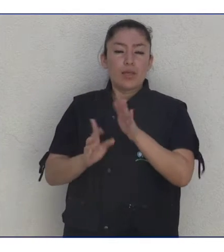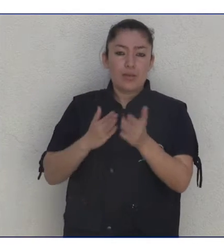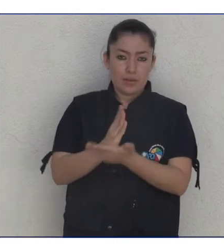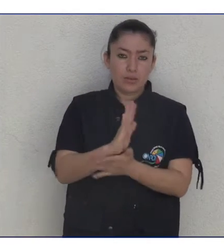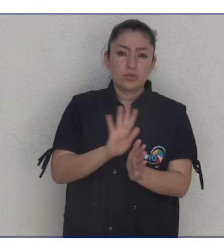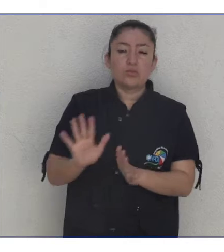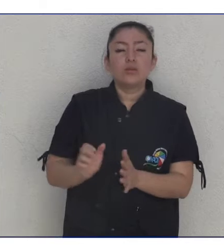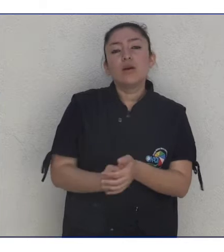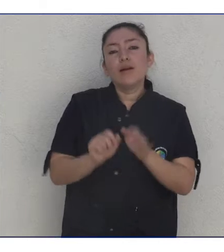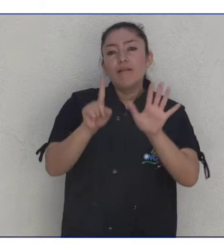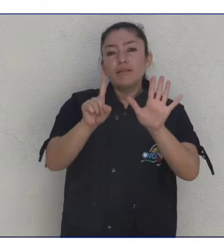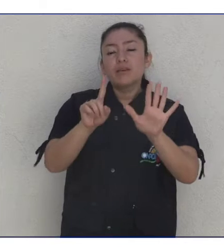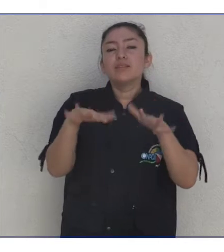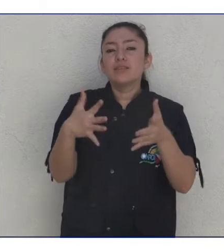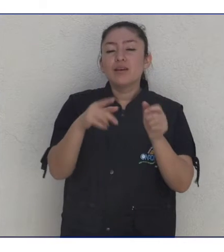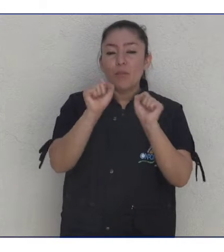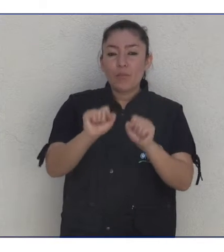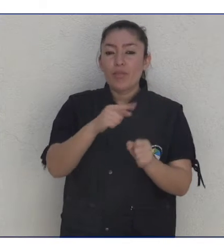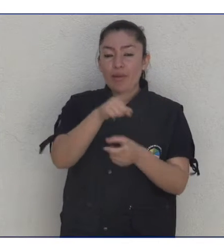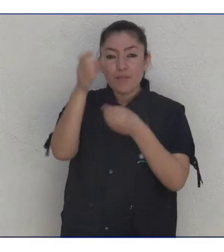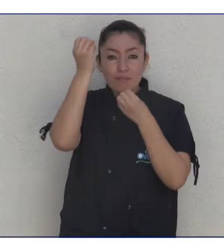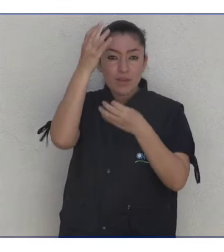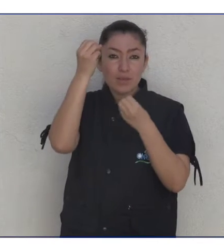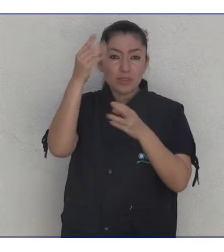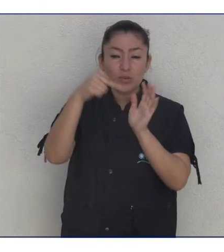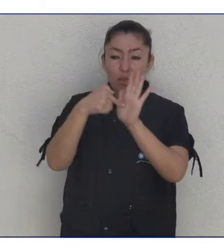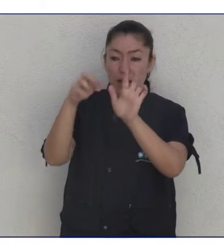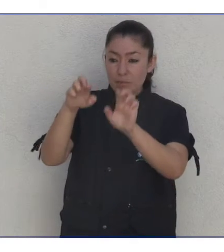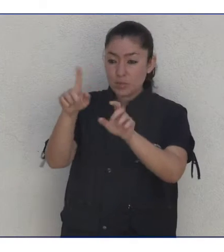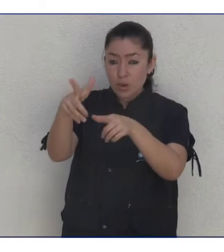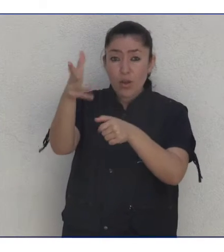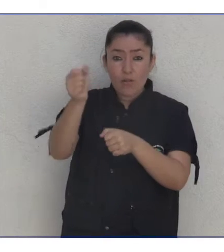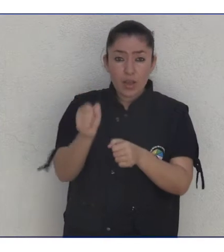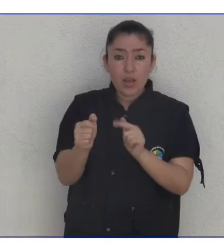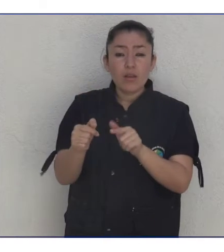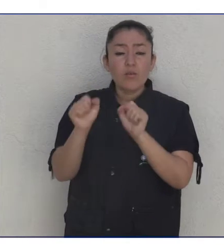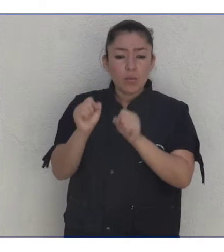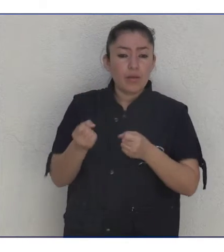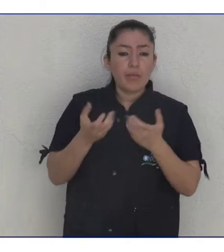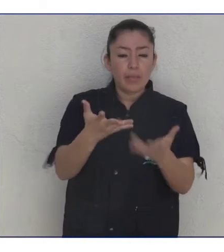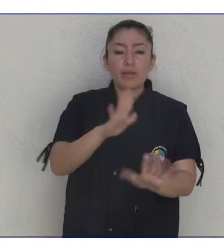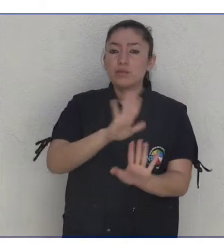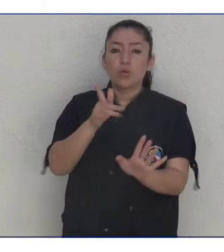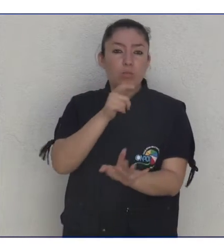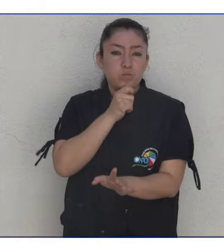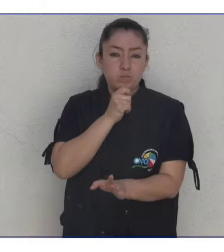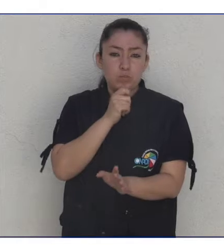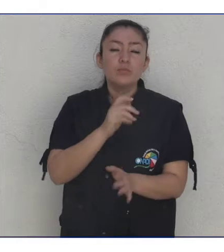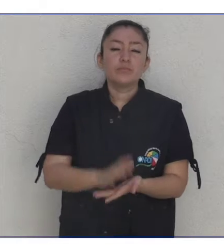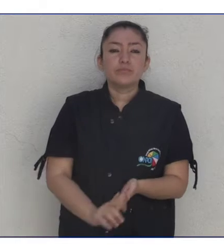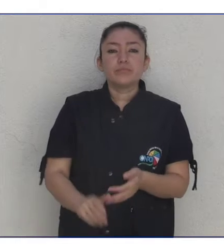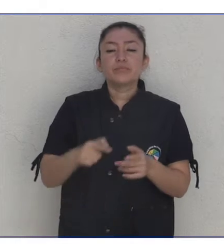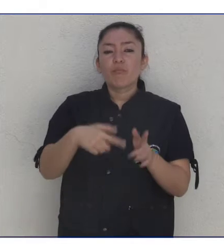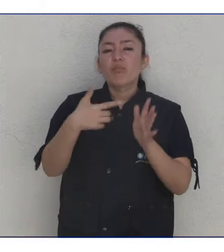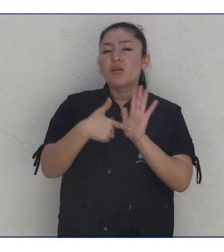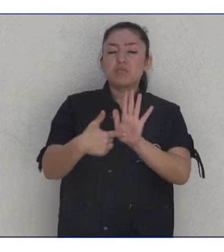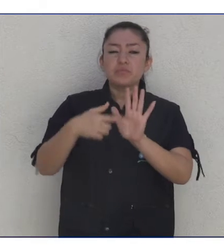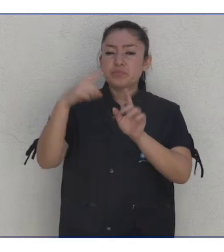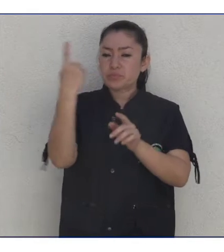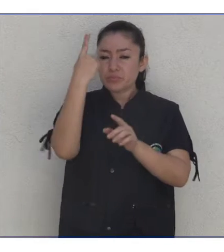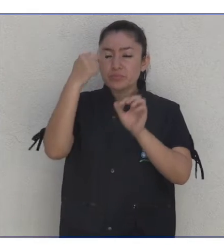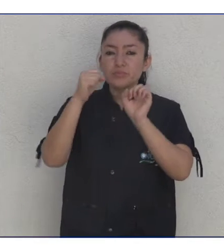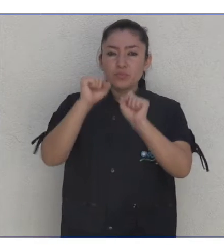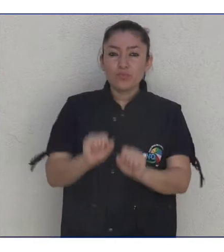derecho. 6. La información de particulares recibida por el sujeto obligado bajo garantía de confidencia. El fundamento